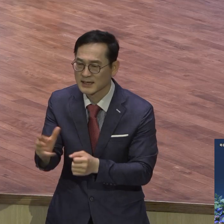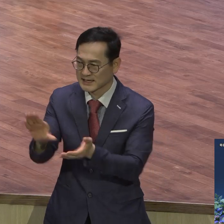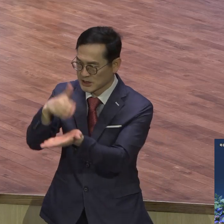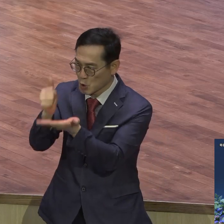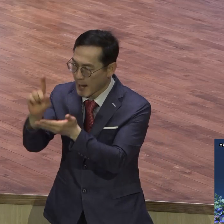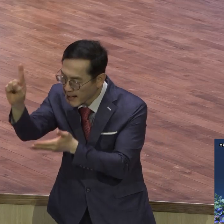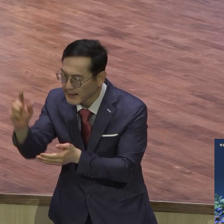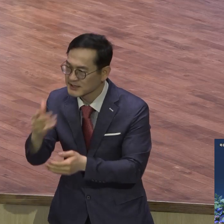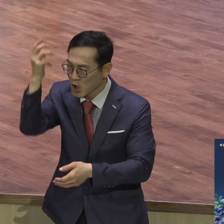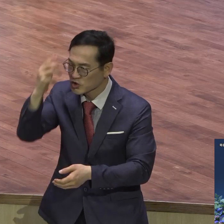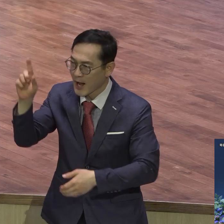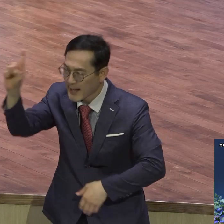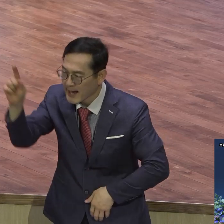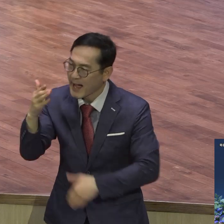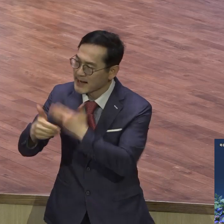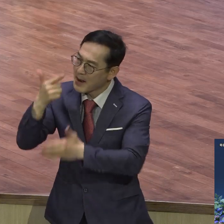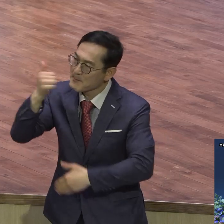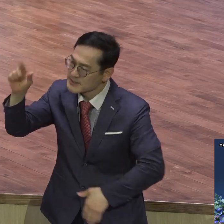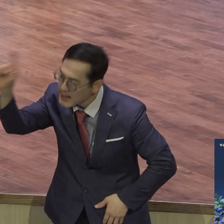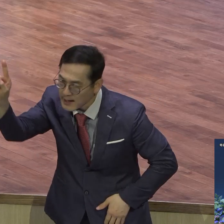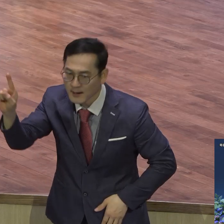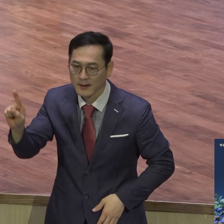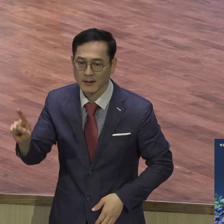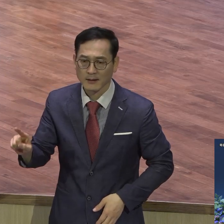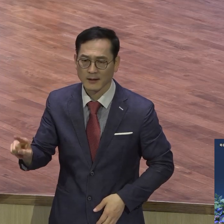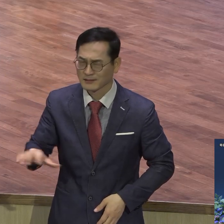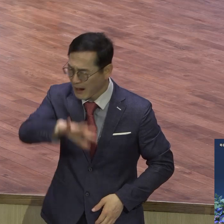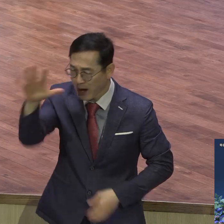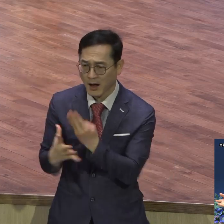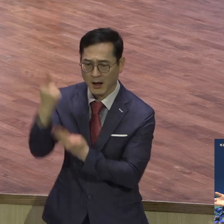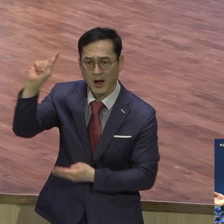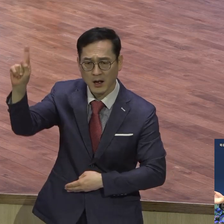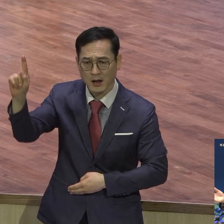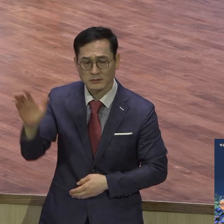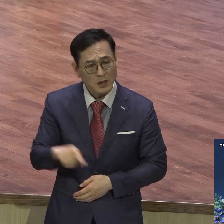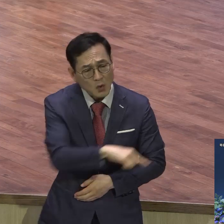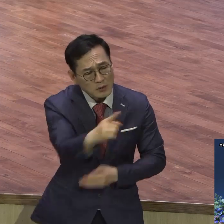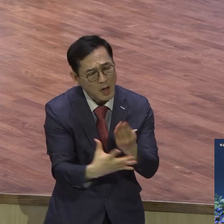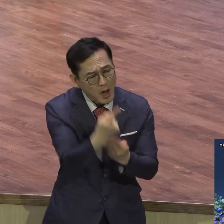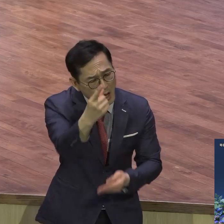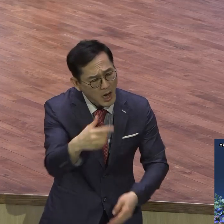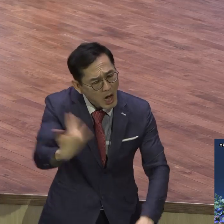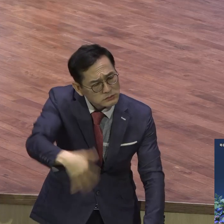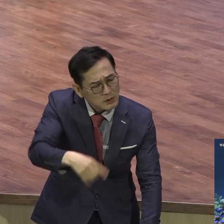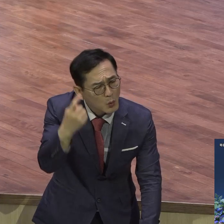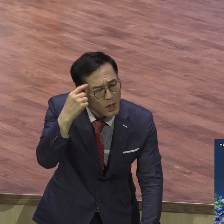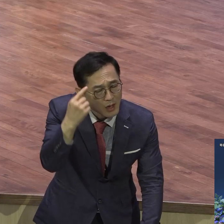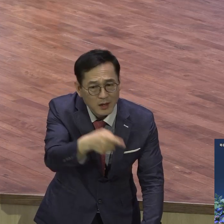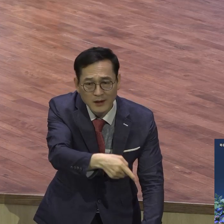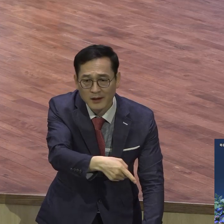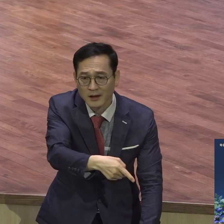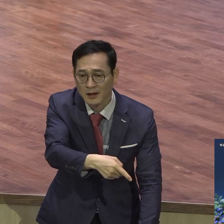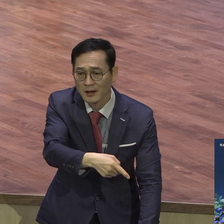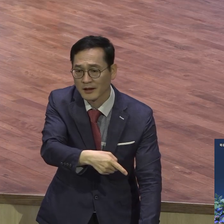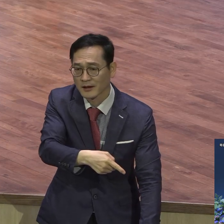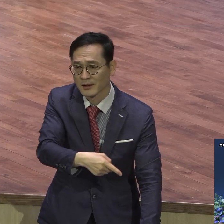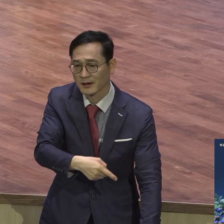하나님도 한 분이시고 아버지가 한 분이신데 왜 너희들은 하나가 아니냐? 예수님 말씀이